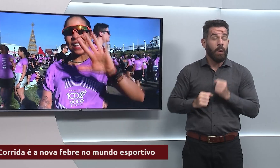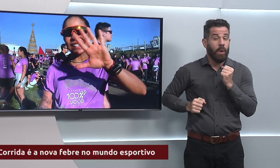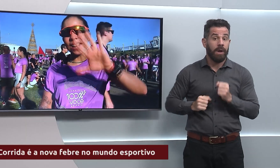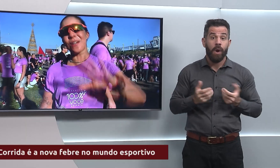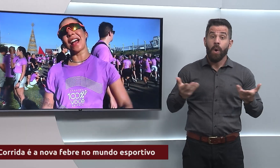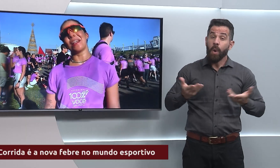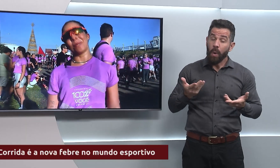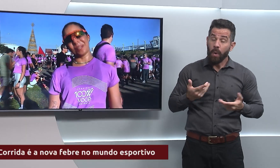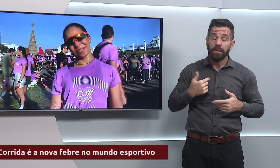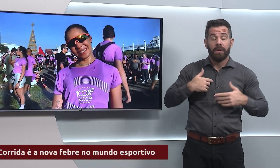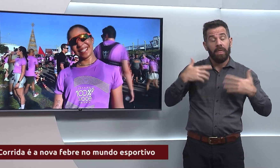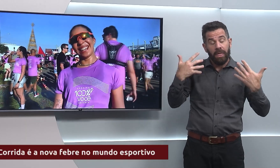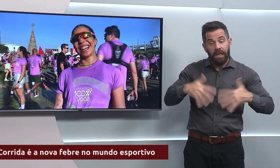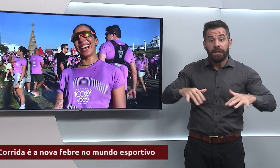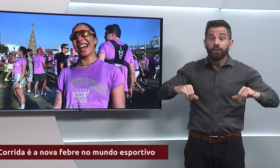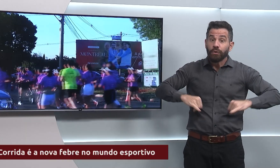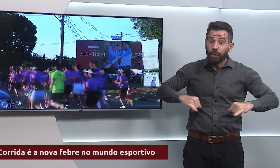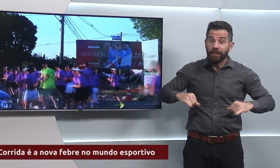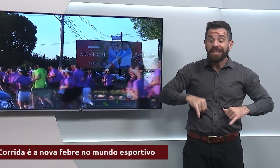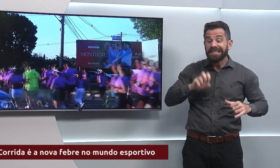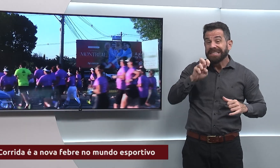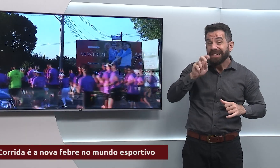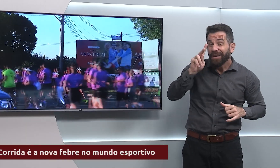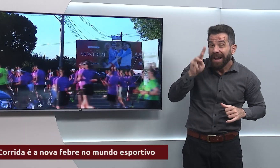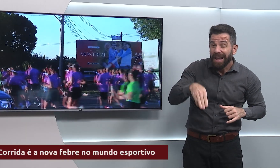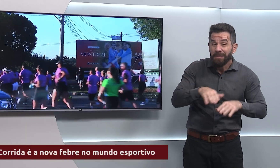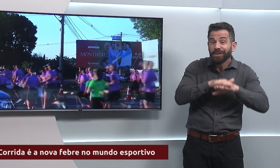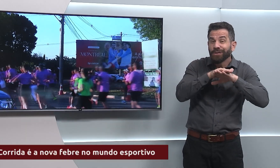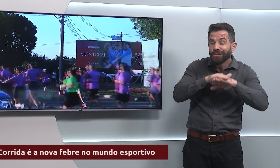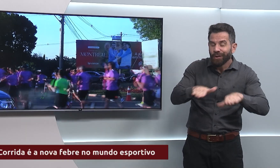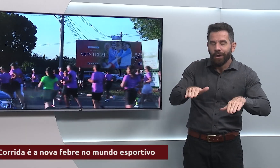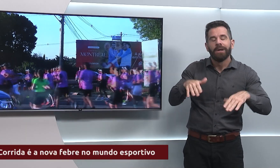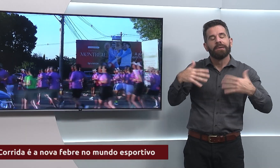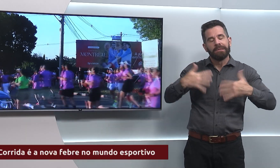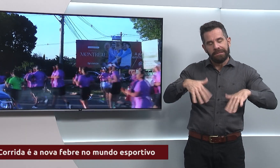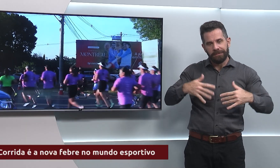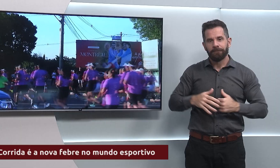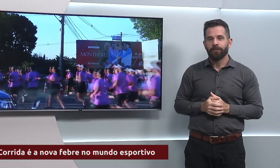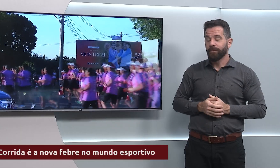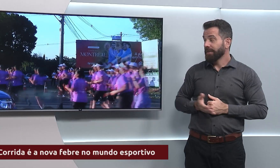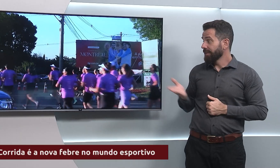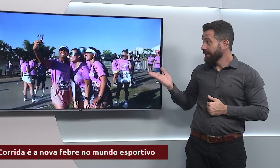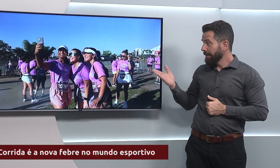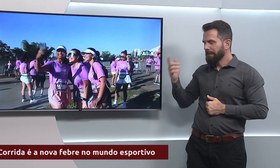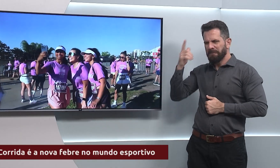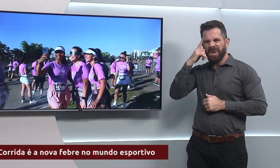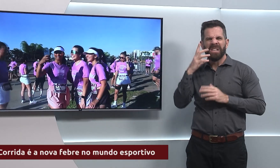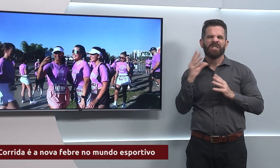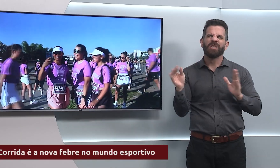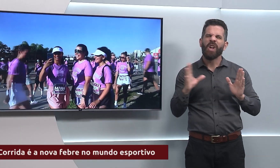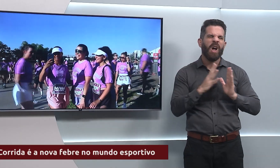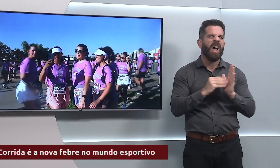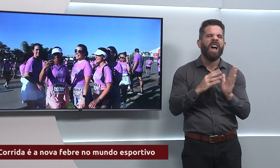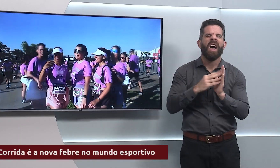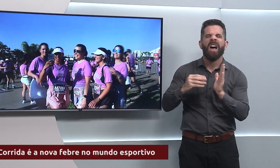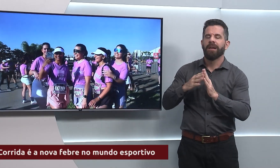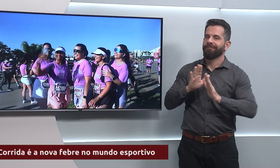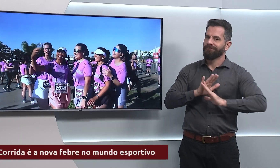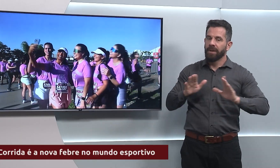5 km. Mais do que moda, a corrida é um movimento em busca pela saúde e continua movimentando pessoas